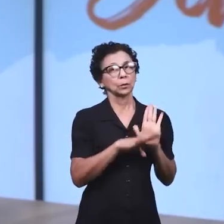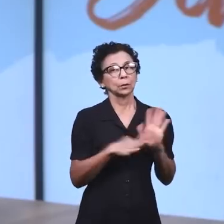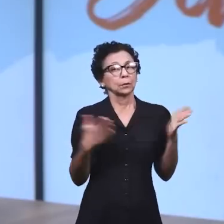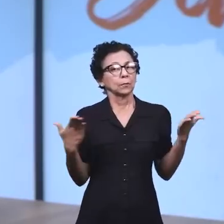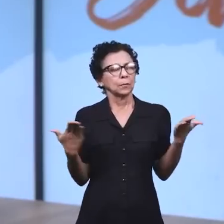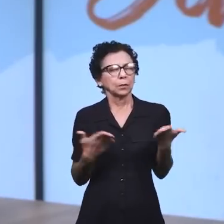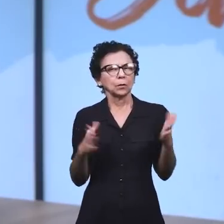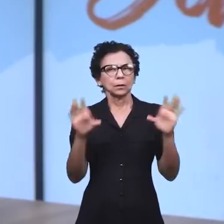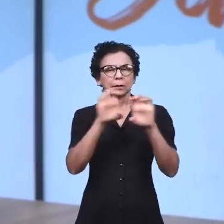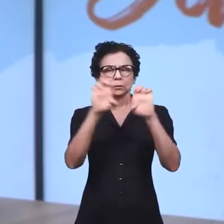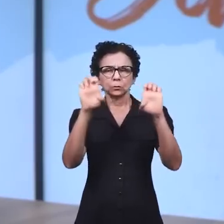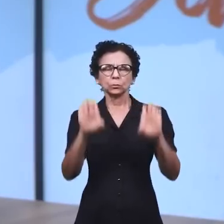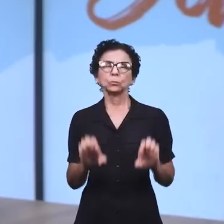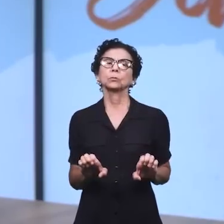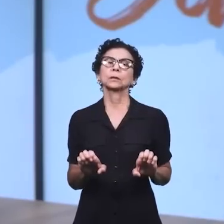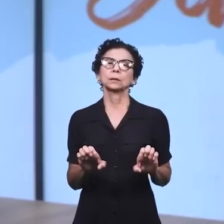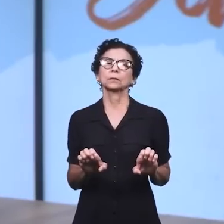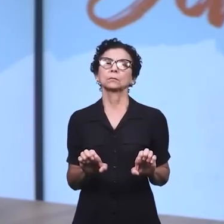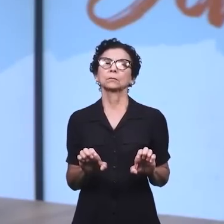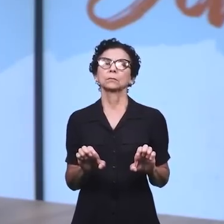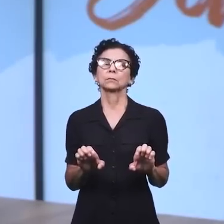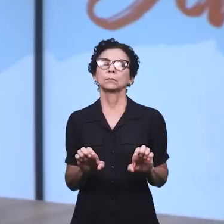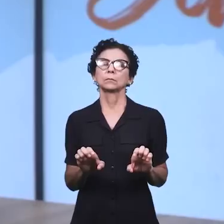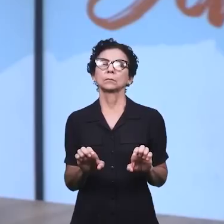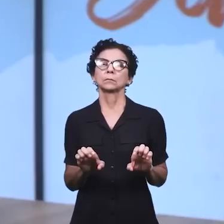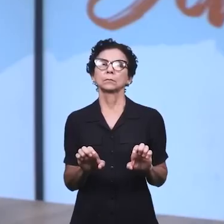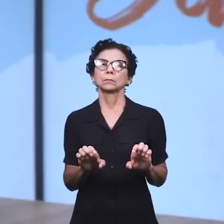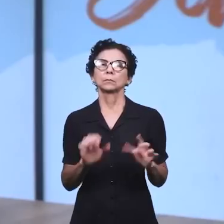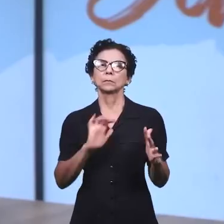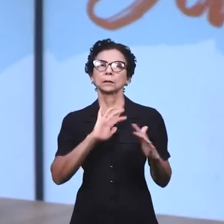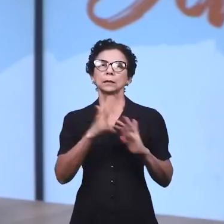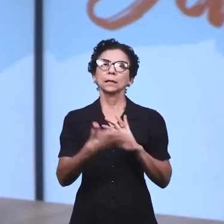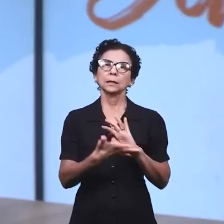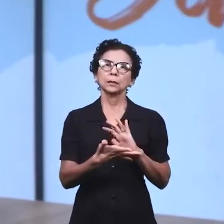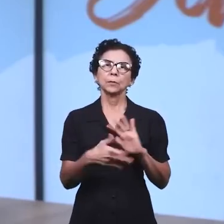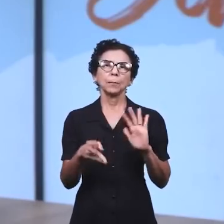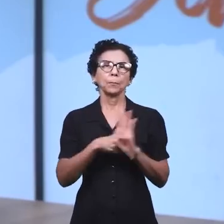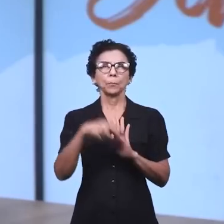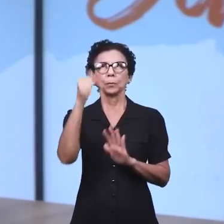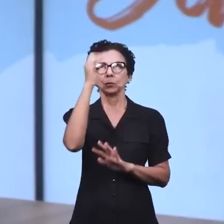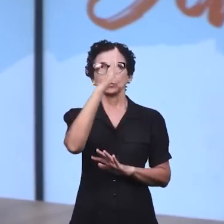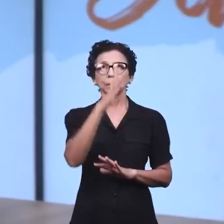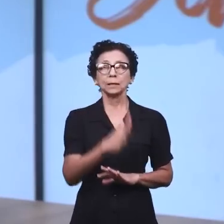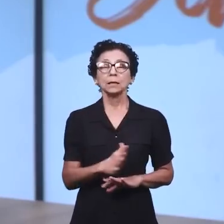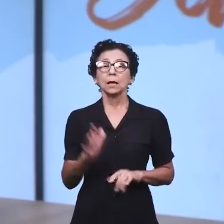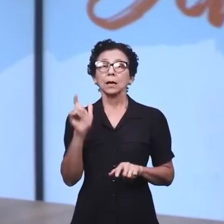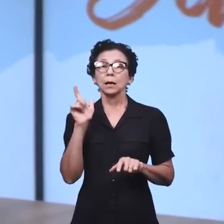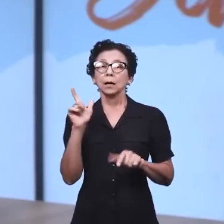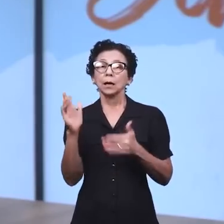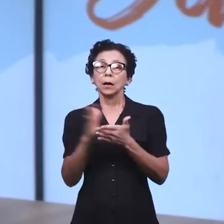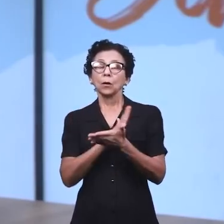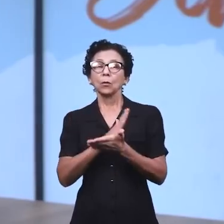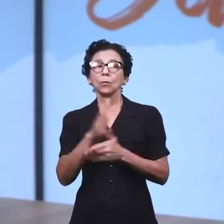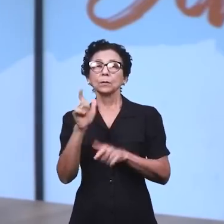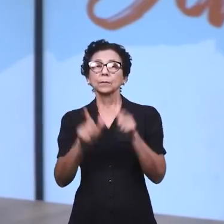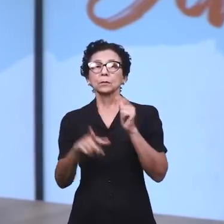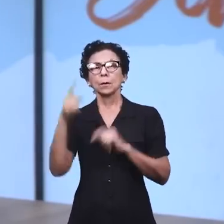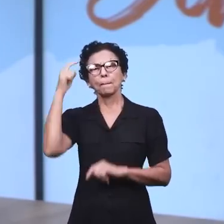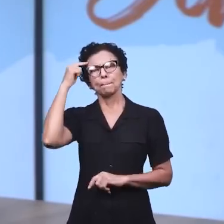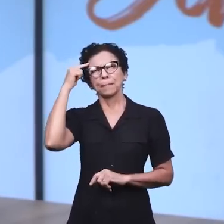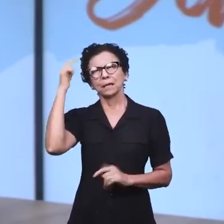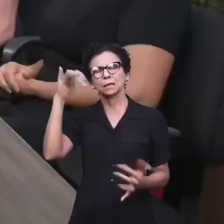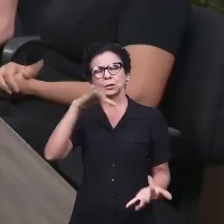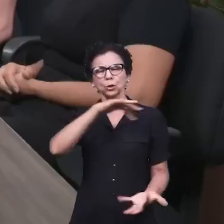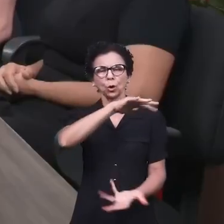a estrutura correta, né, da língua, e ela é brasileira, porque muita gente acha que é mundial,